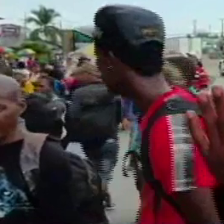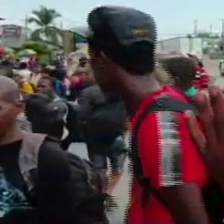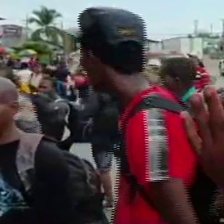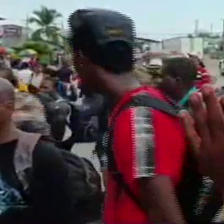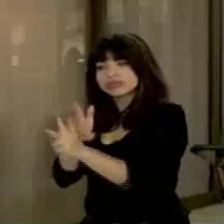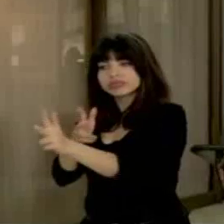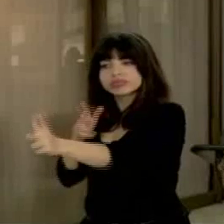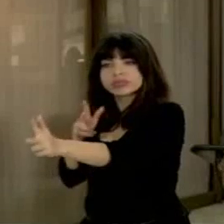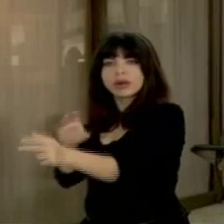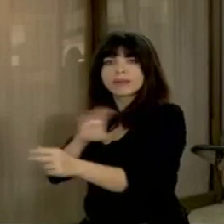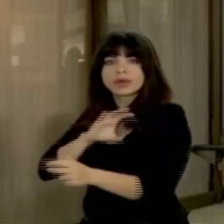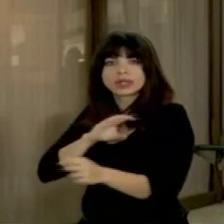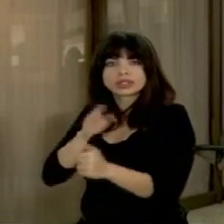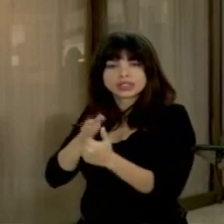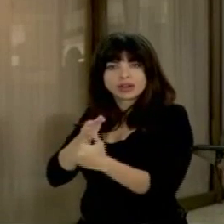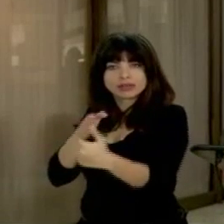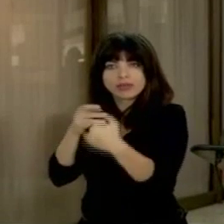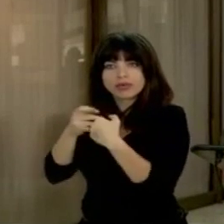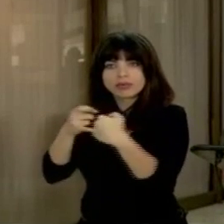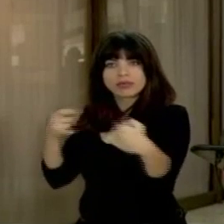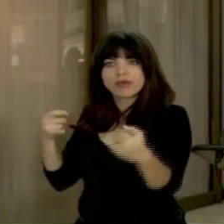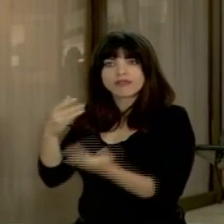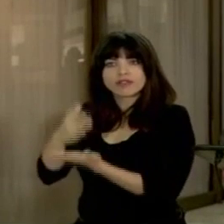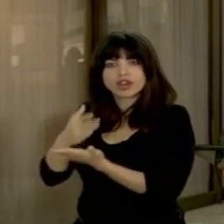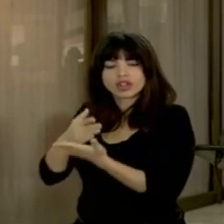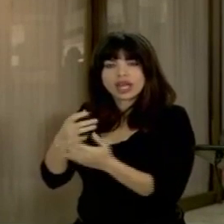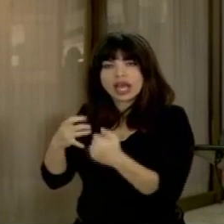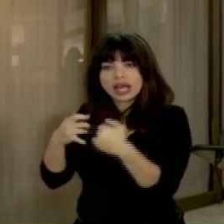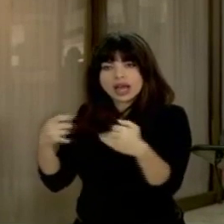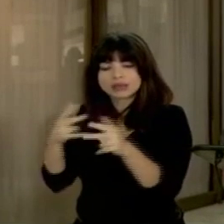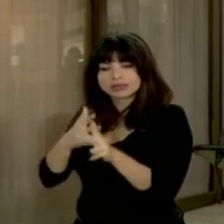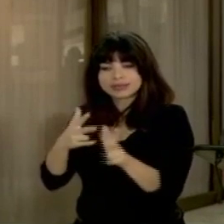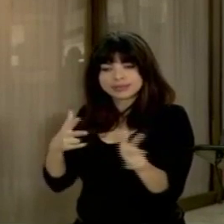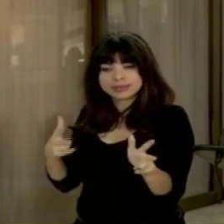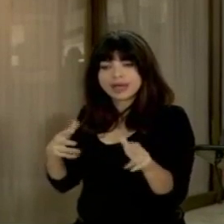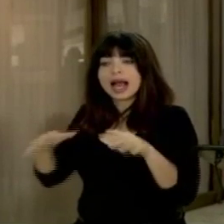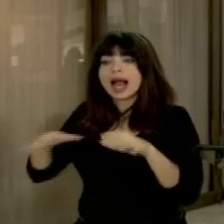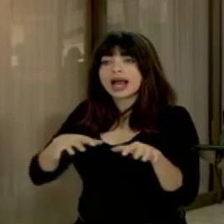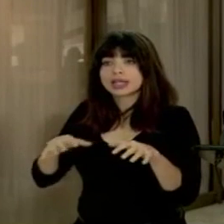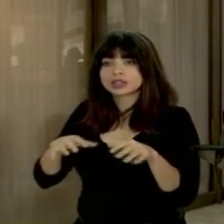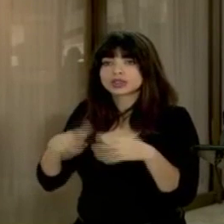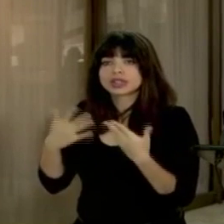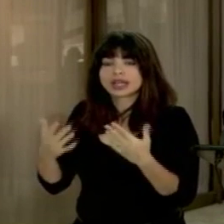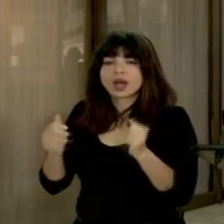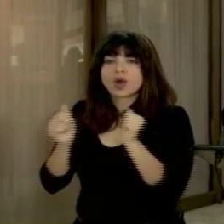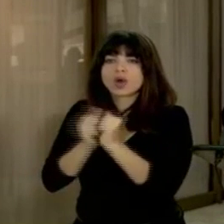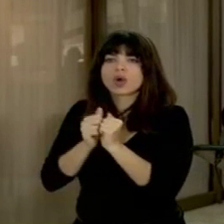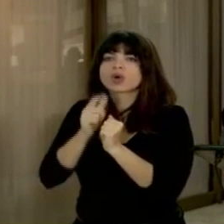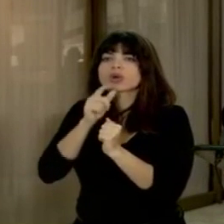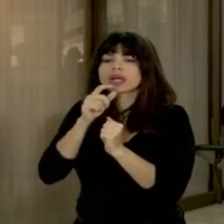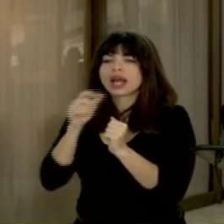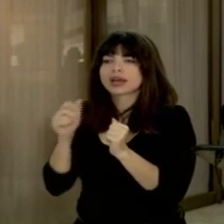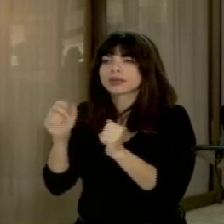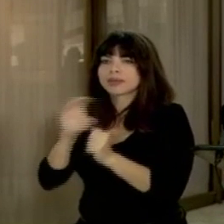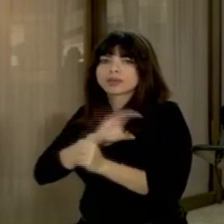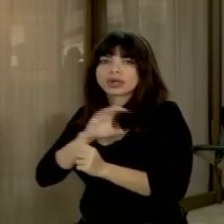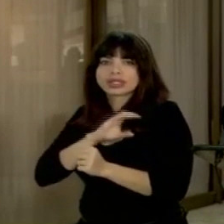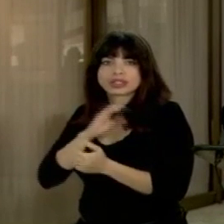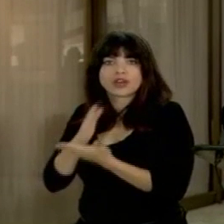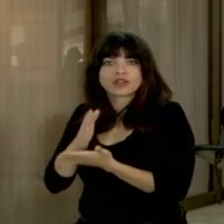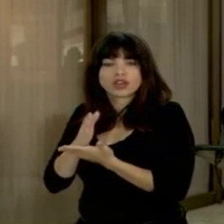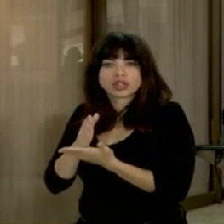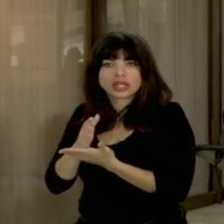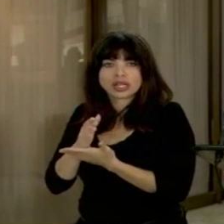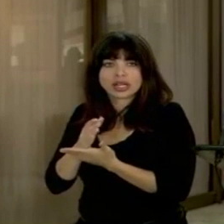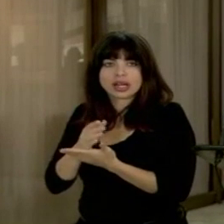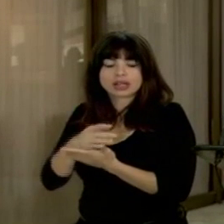estacionar policías en esta frontera, vamos a accionar en primera instancia con el cuerpo de policía de frontera,